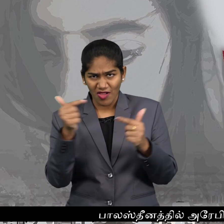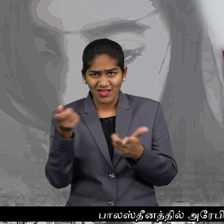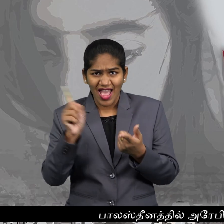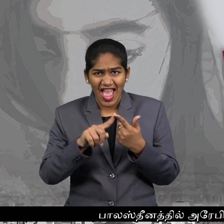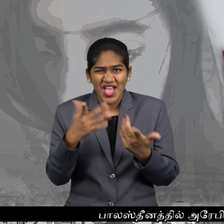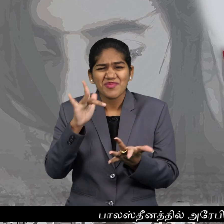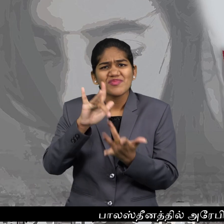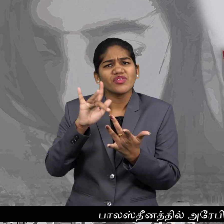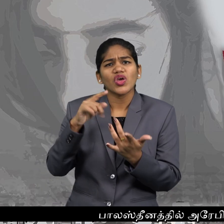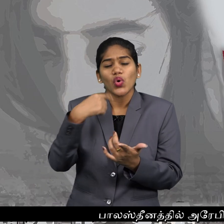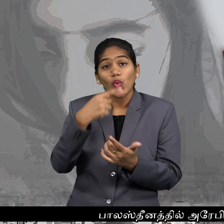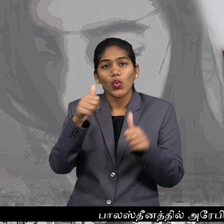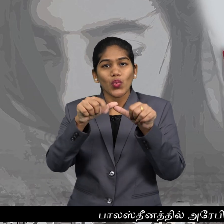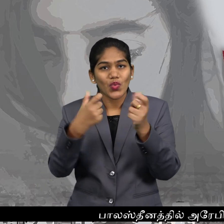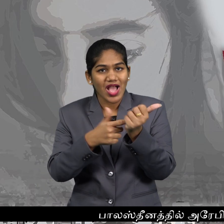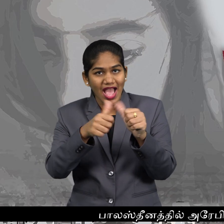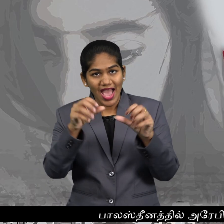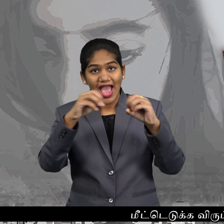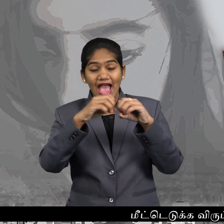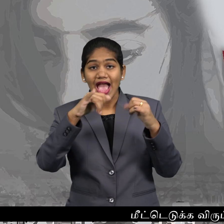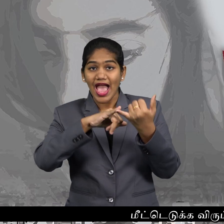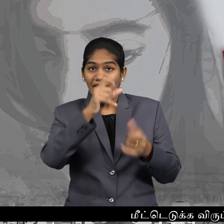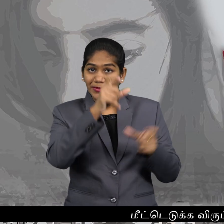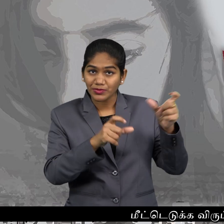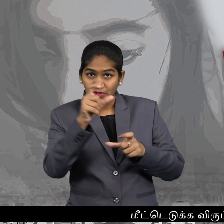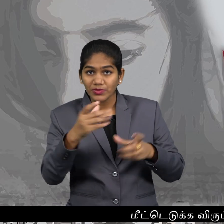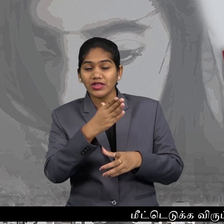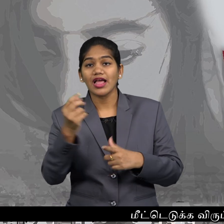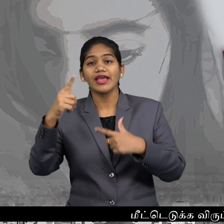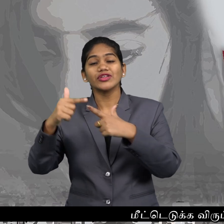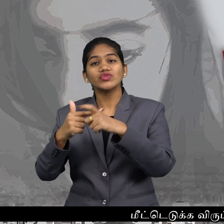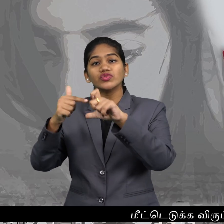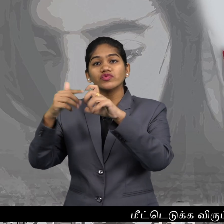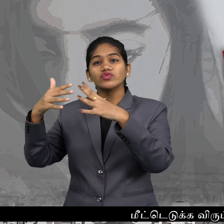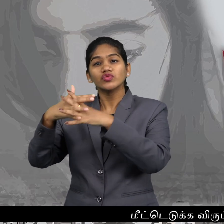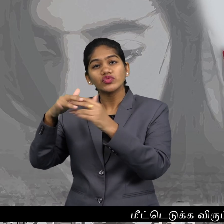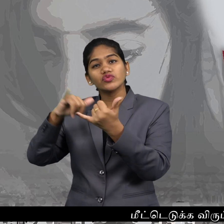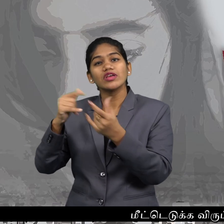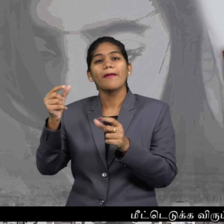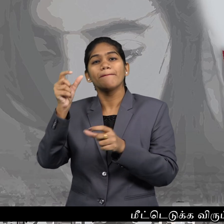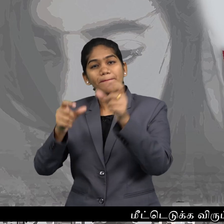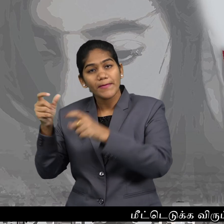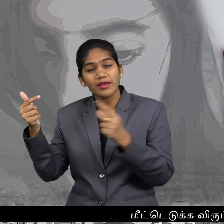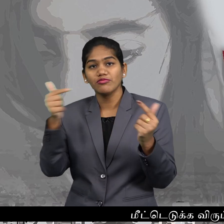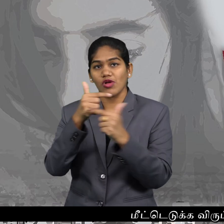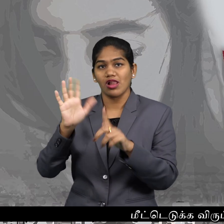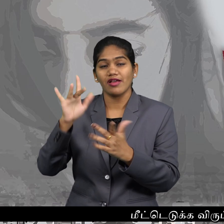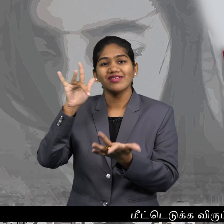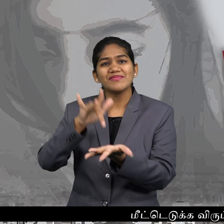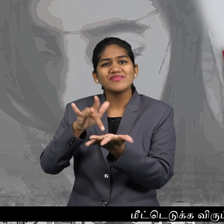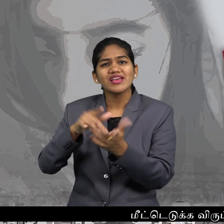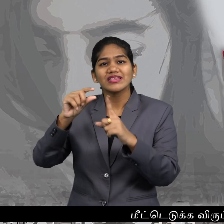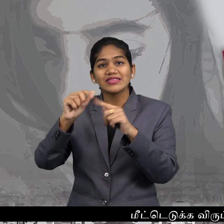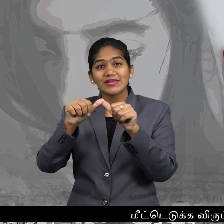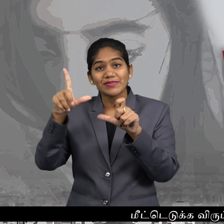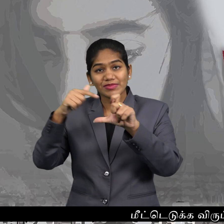பாலஸ்தீனத்தில் அரேபியர்களுக்கும் யூதர்களுக்கும் இடையிலான மோதல்கள் சியோனிச இயக்கம் தங்கள் தாயகத்தை